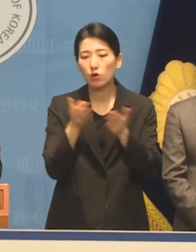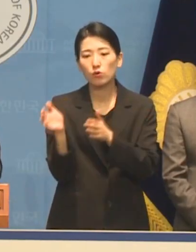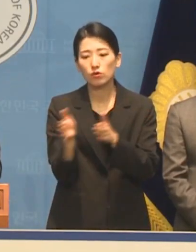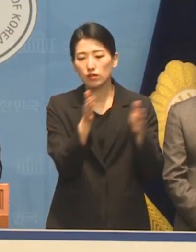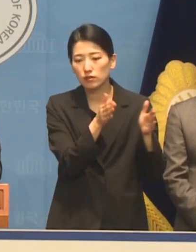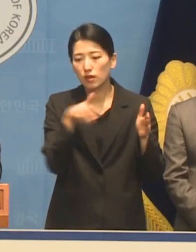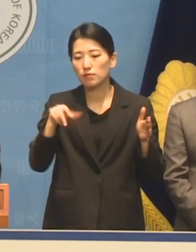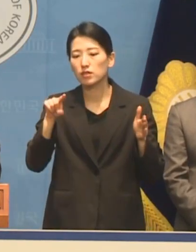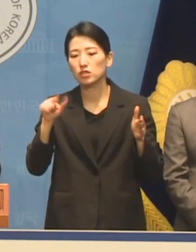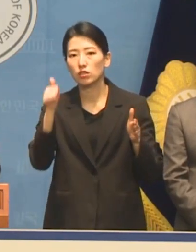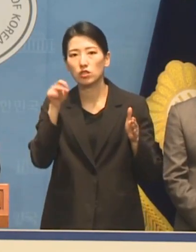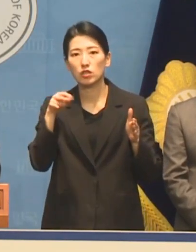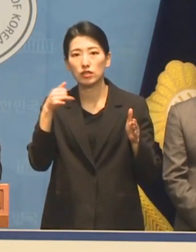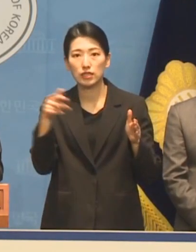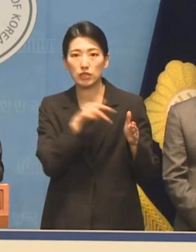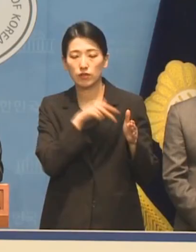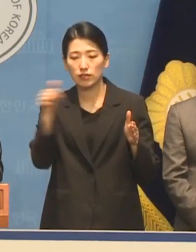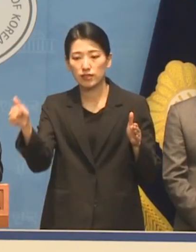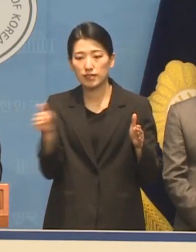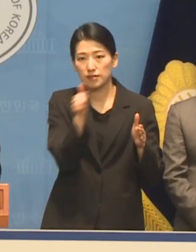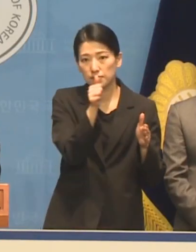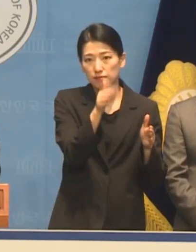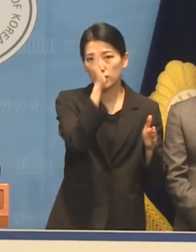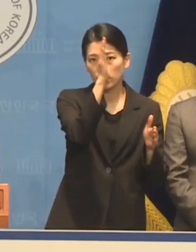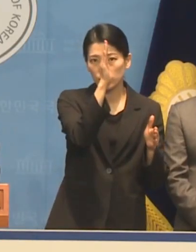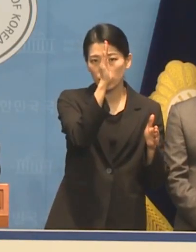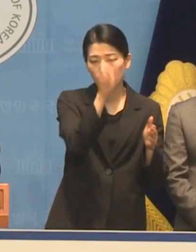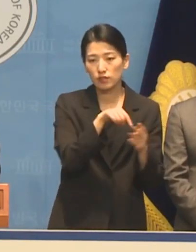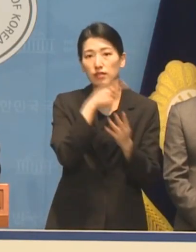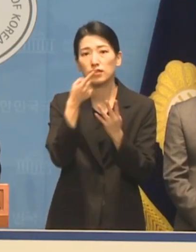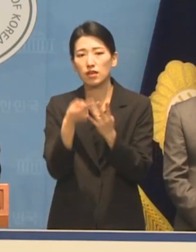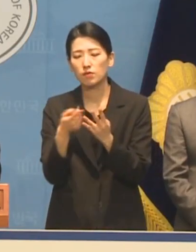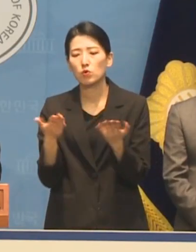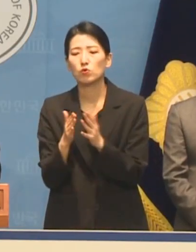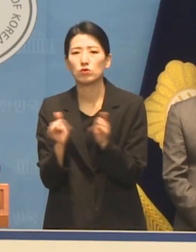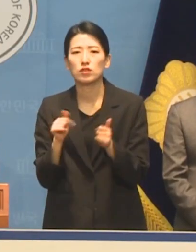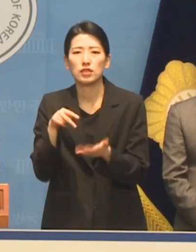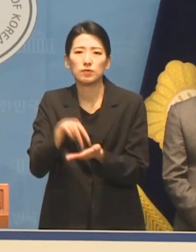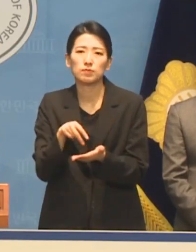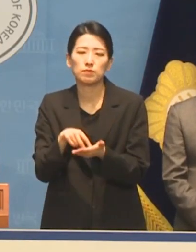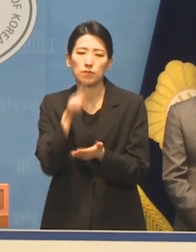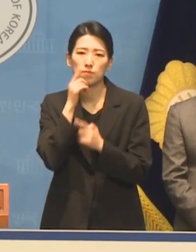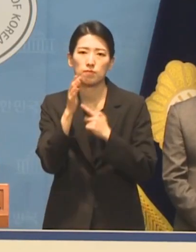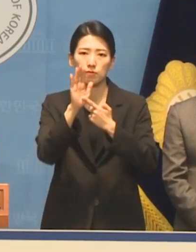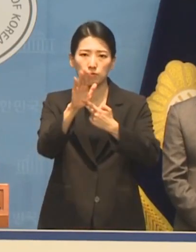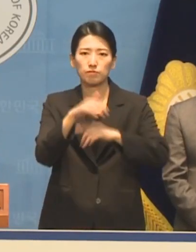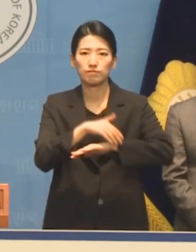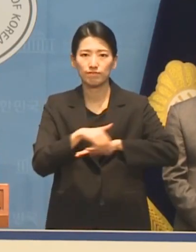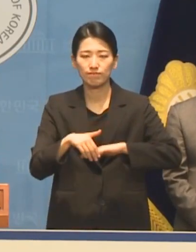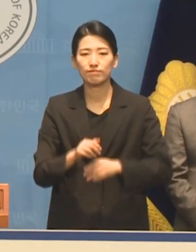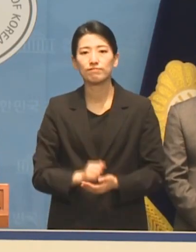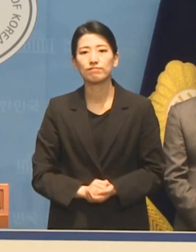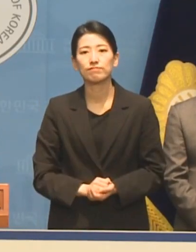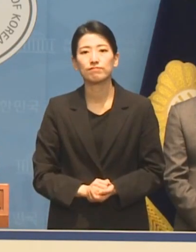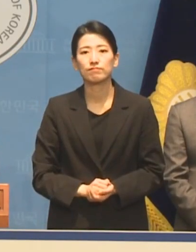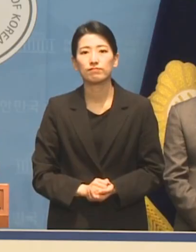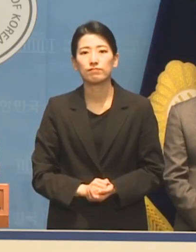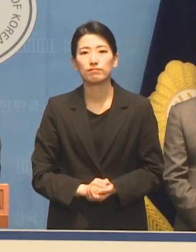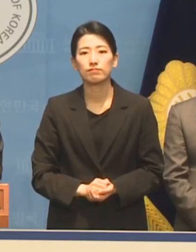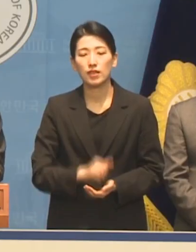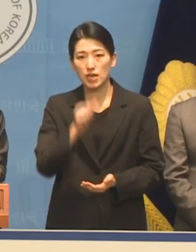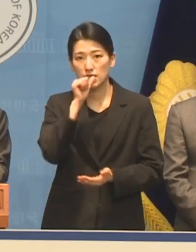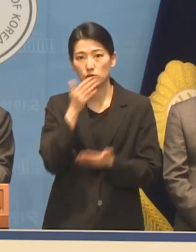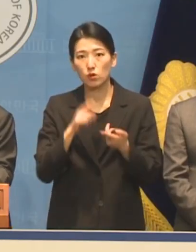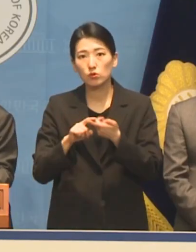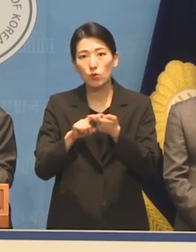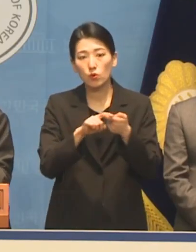단장님의 연대 발언을 듣도록 하겠습니다. 이어 대유 노동자들의 현장 발언을 듣는 순서로 진행하겠습니다. 먼저 박용락 금속노련